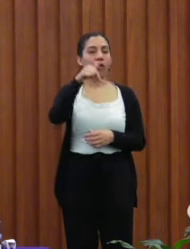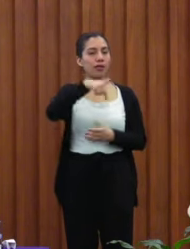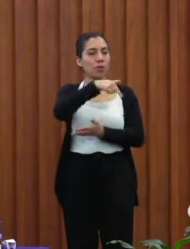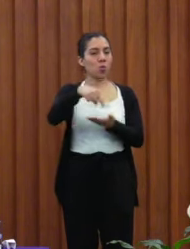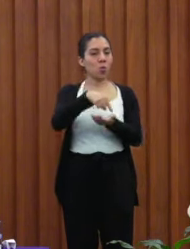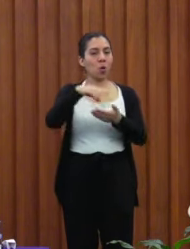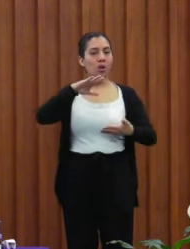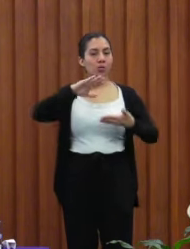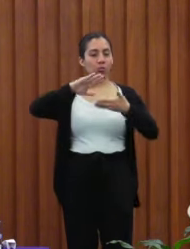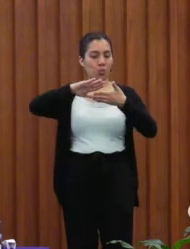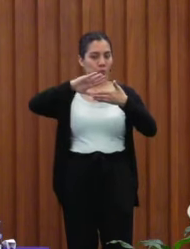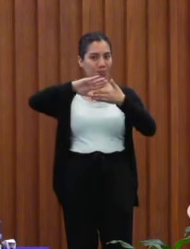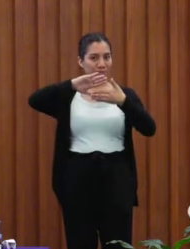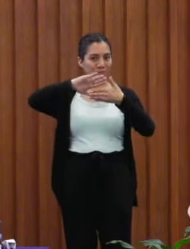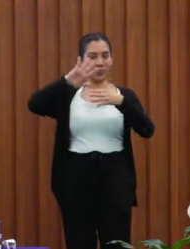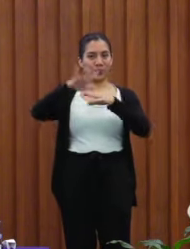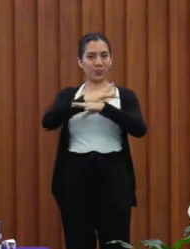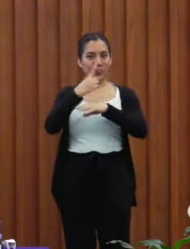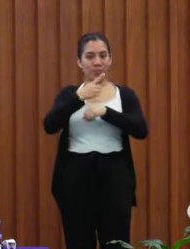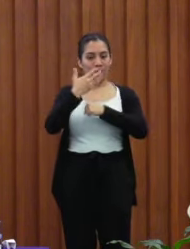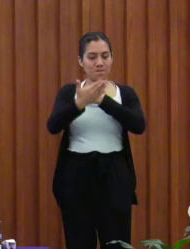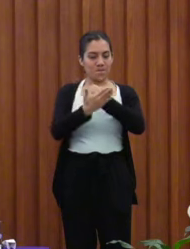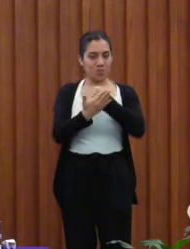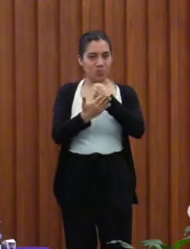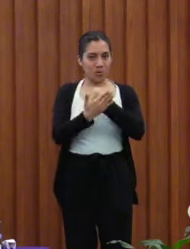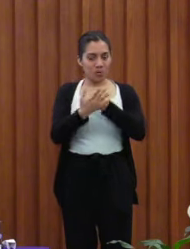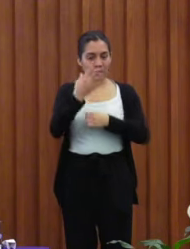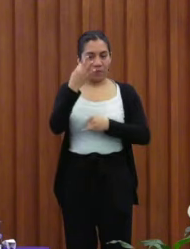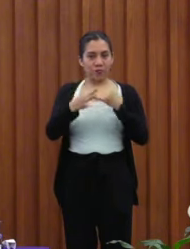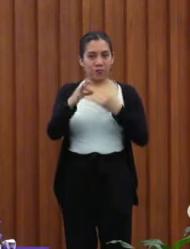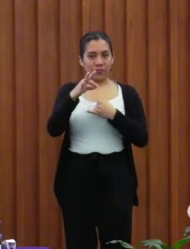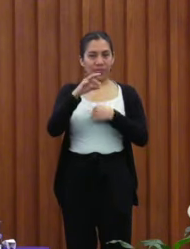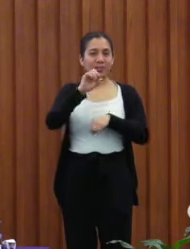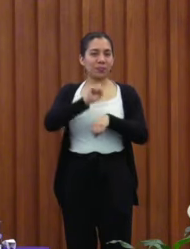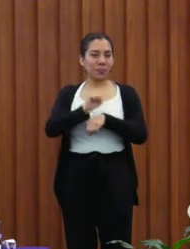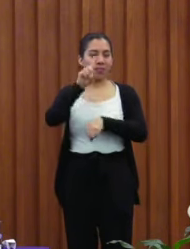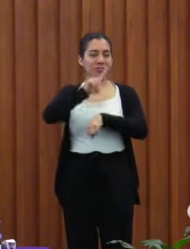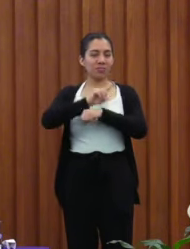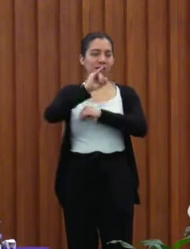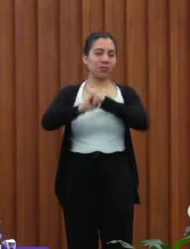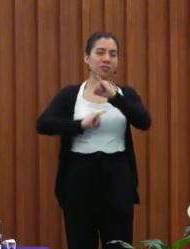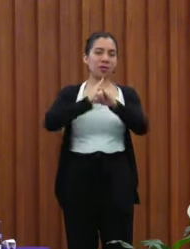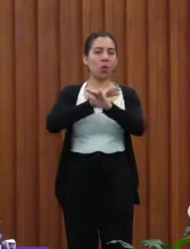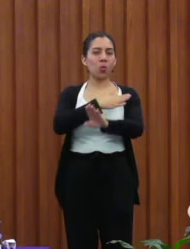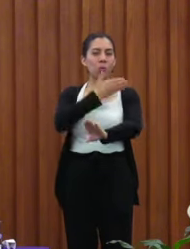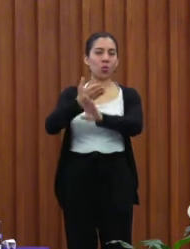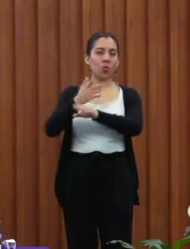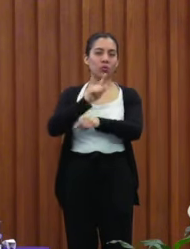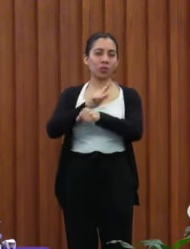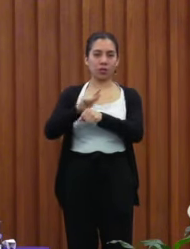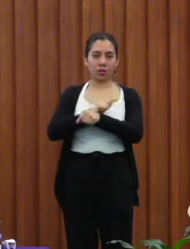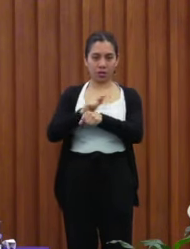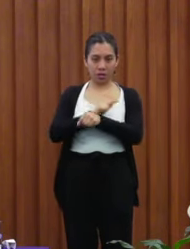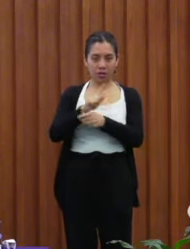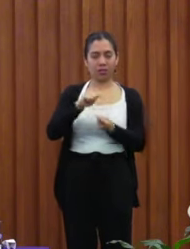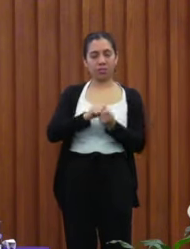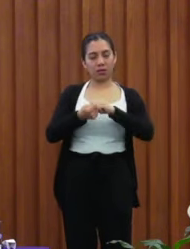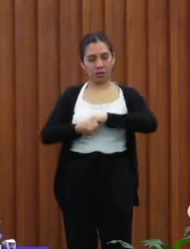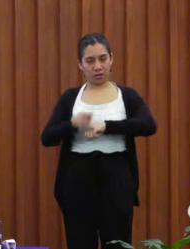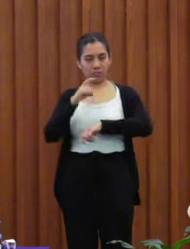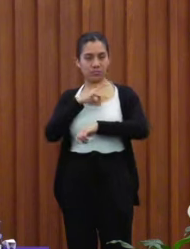de lo que viene para este fin de semana, que es el Día Internacional contra la Homofobia, la Transfobia y la